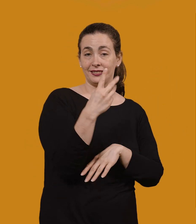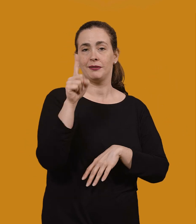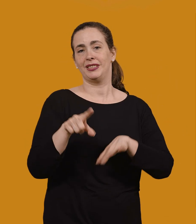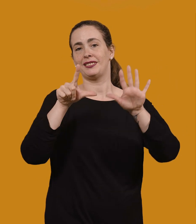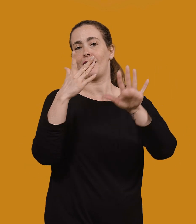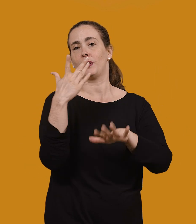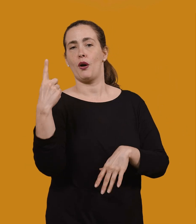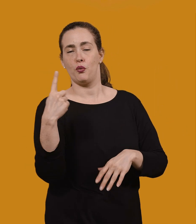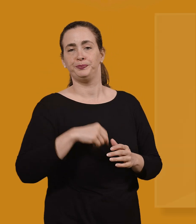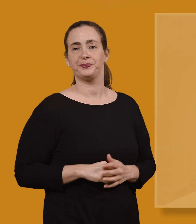1673-1751.